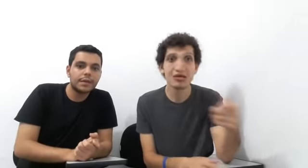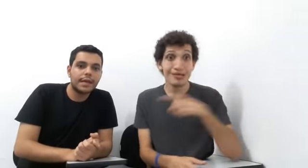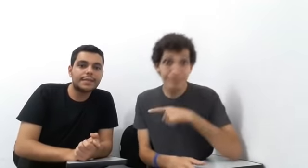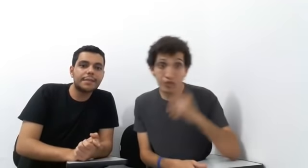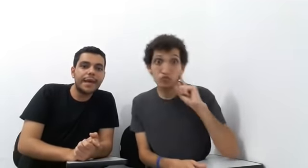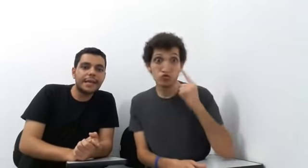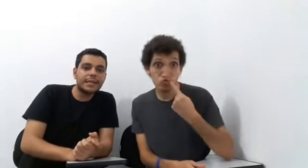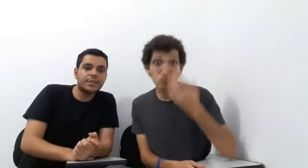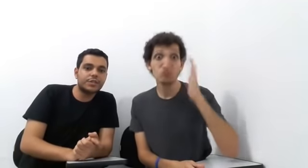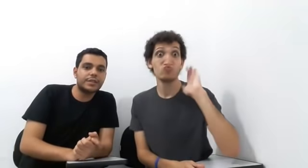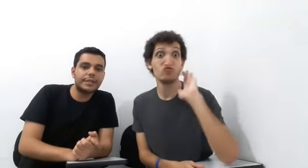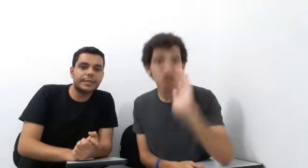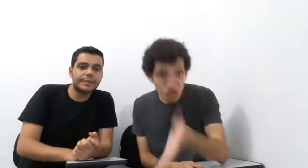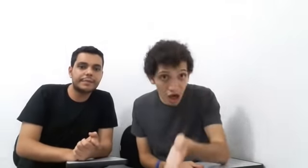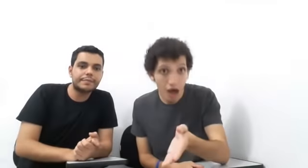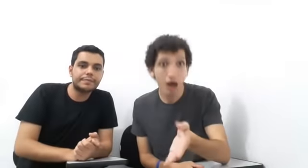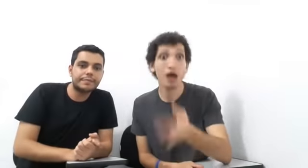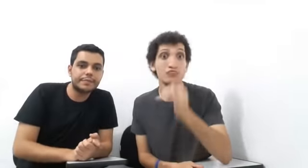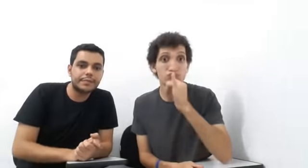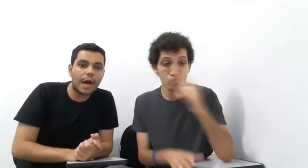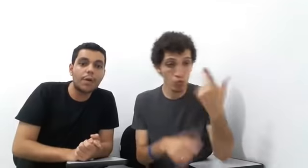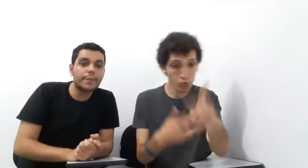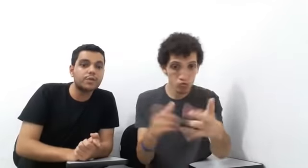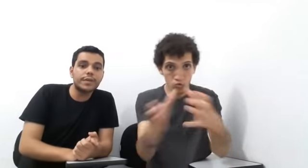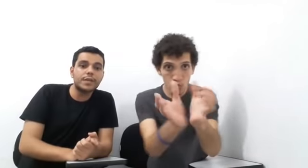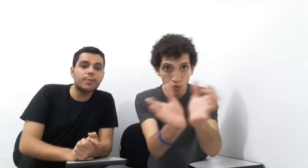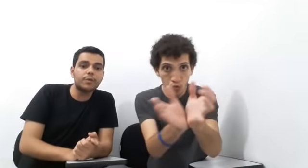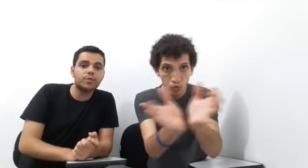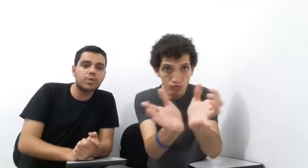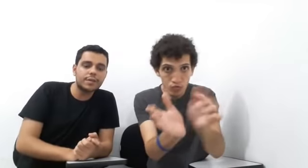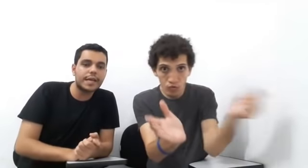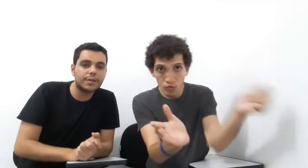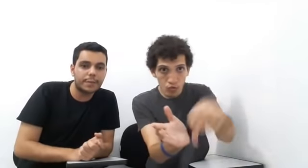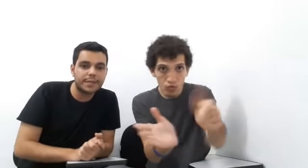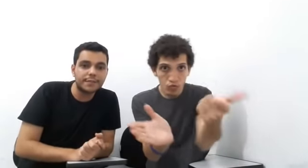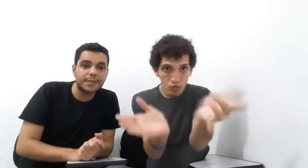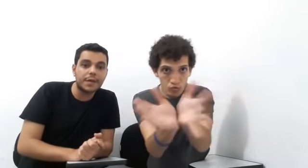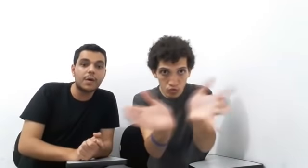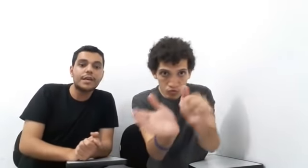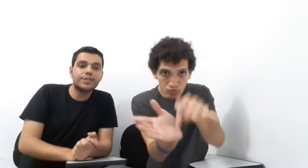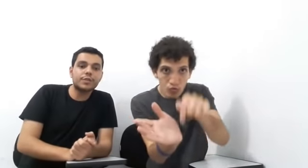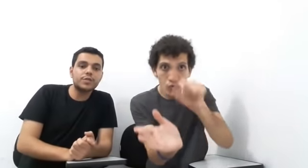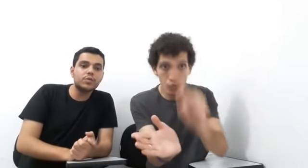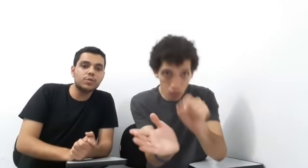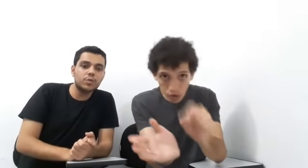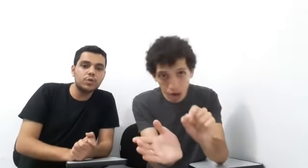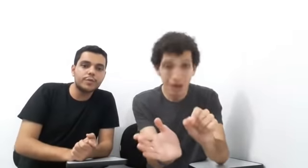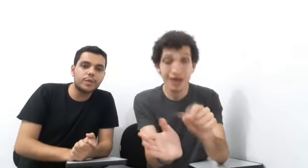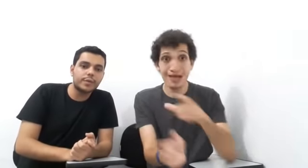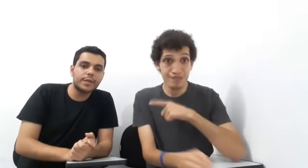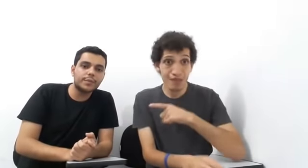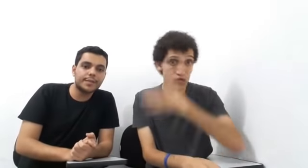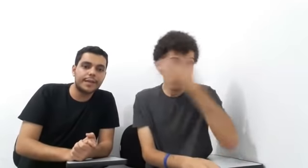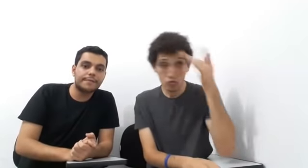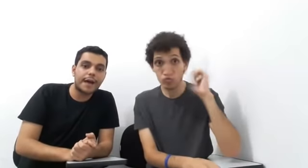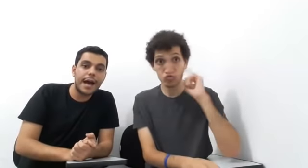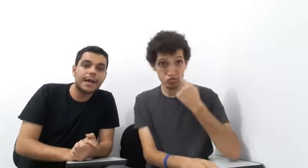É semelhante a uma pessoa que não possui conceito, apenas a visão. Já no segundo grupo, nós podemos observar